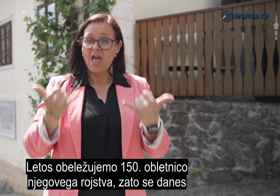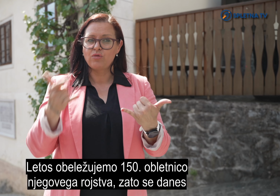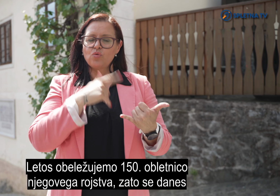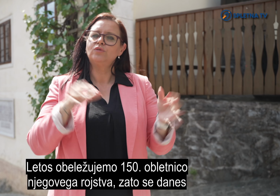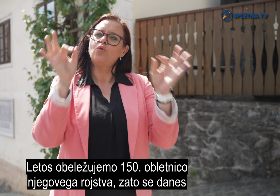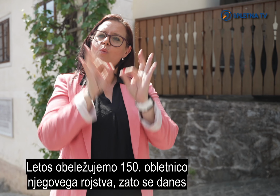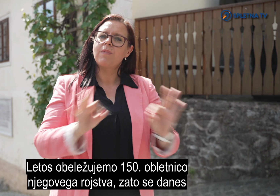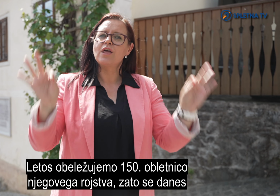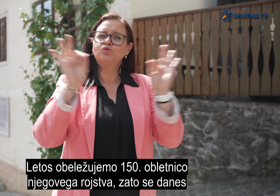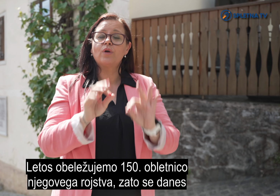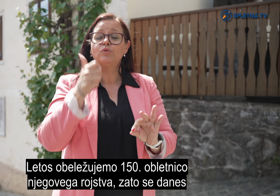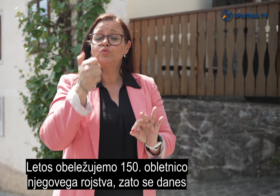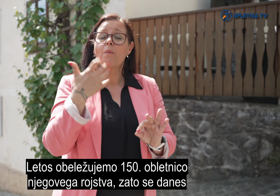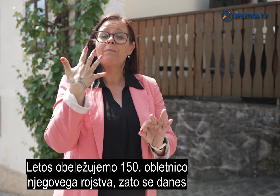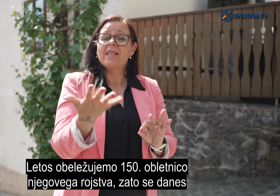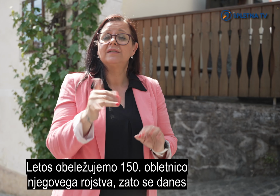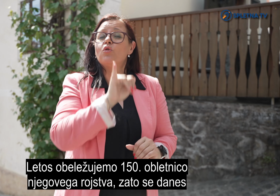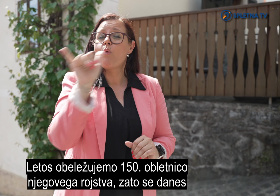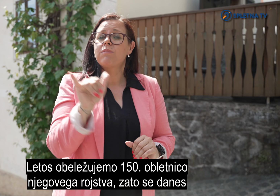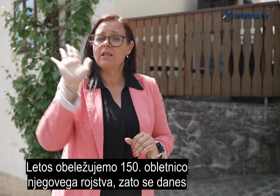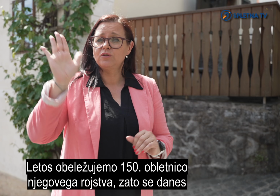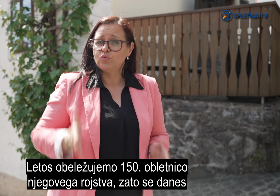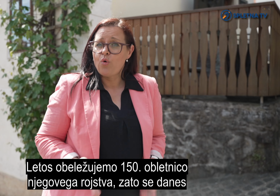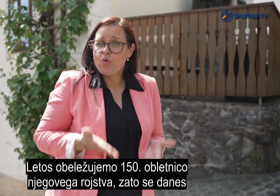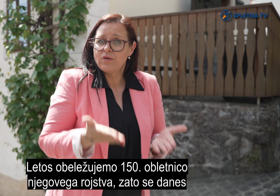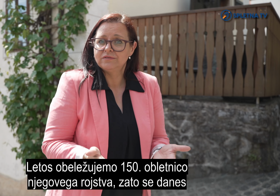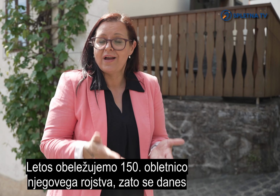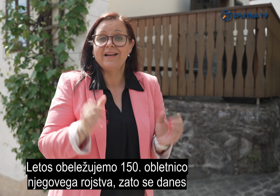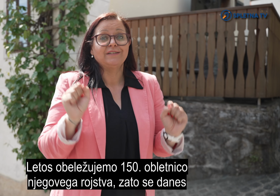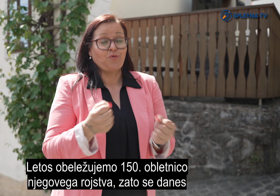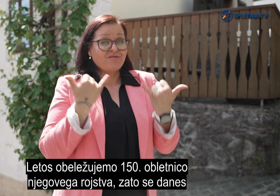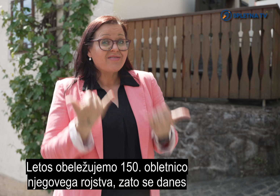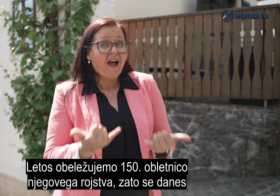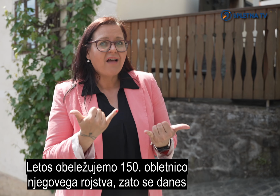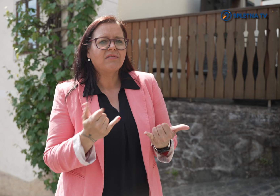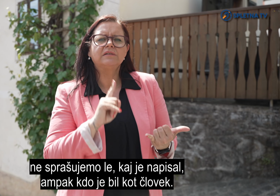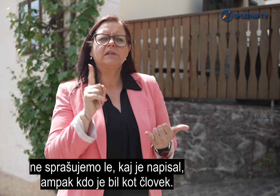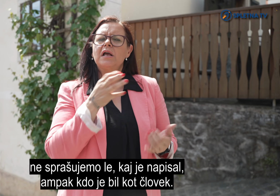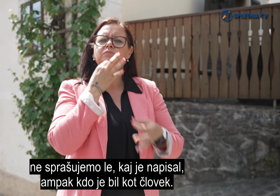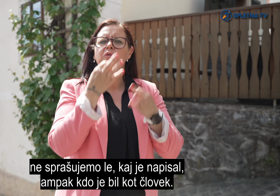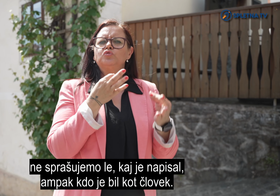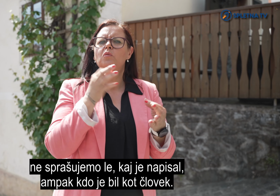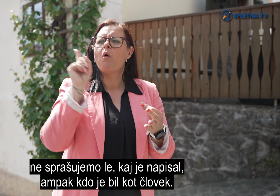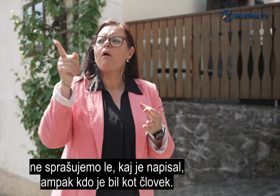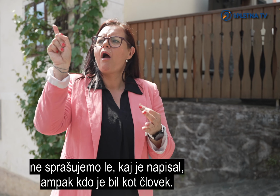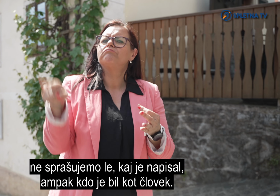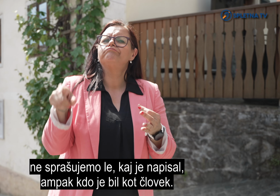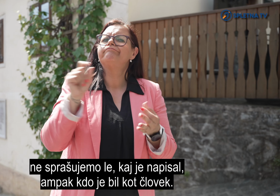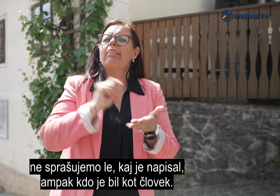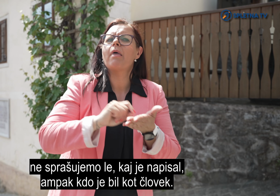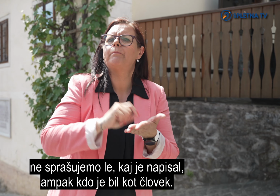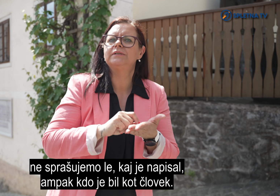Letos obeležujemo 150. obletnico njegovega rojstva, zato se danes ne sprašujemo le, kaj je